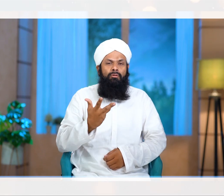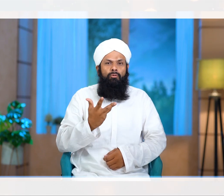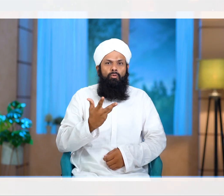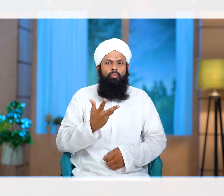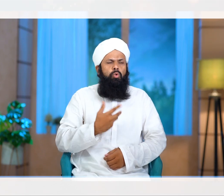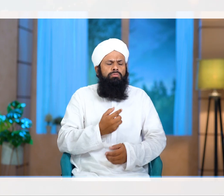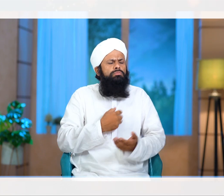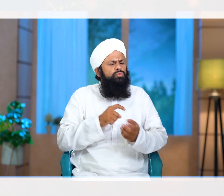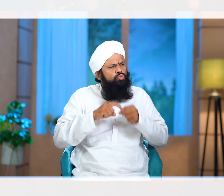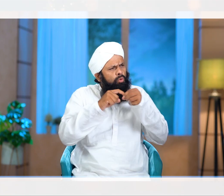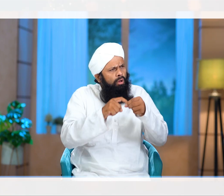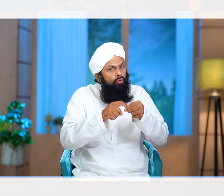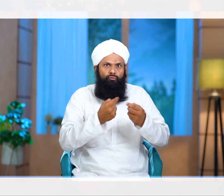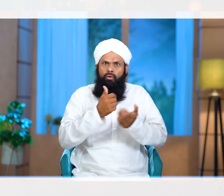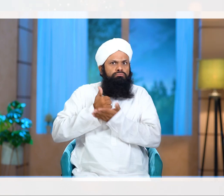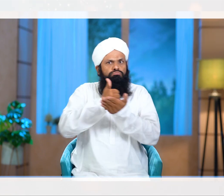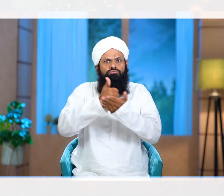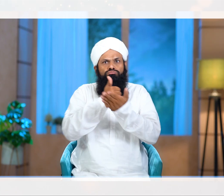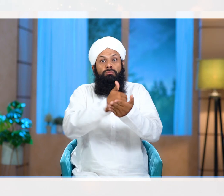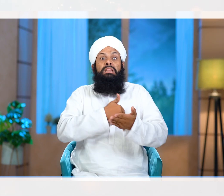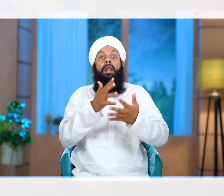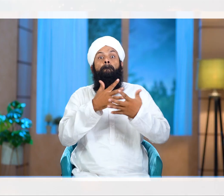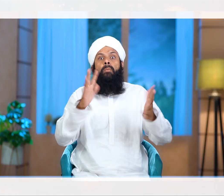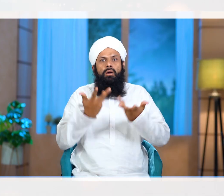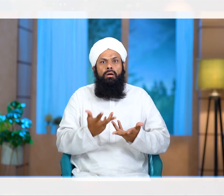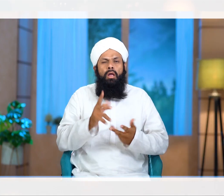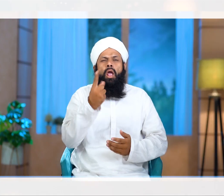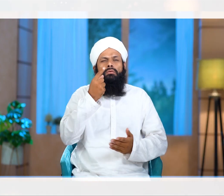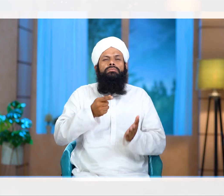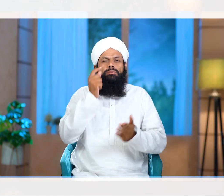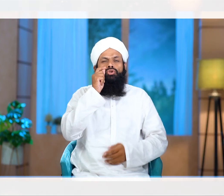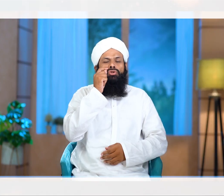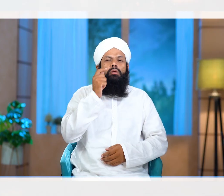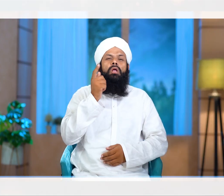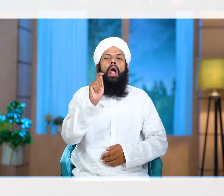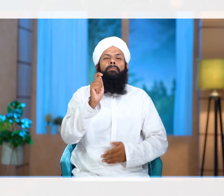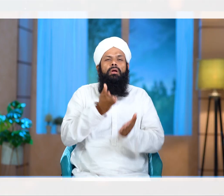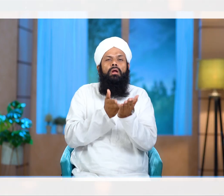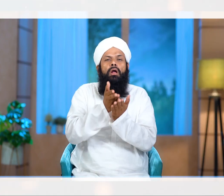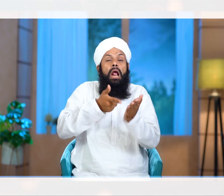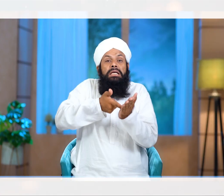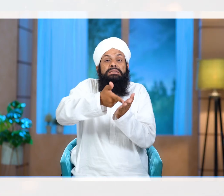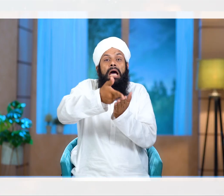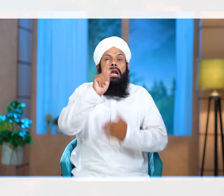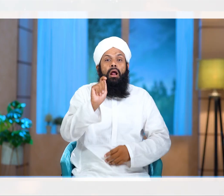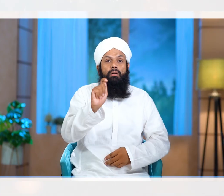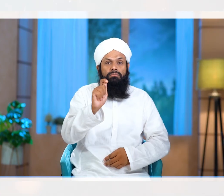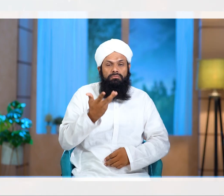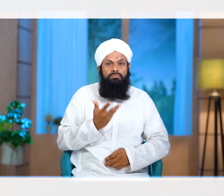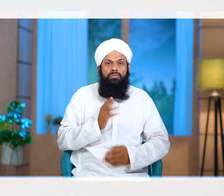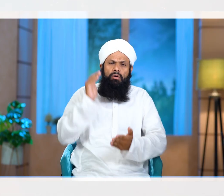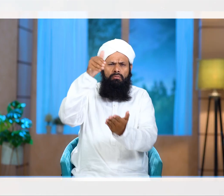بارے میں بڑا مشہور تھا کہ اس سے جو مانگو مل جاتا ہے. تو ایک کسان اس بادشاہ کے پاس گیا کہ چلے